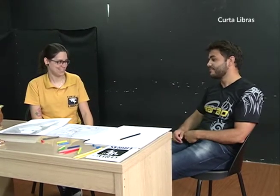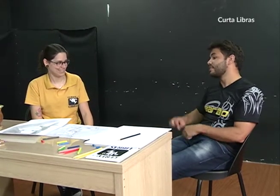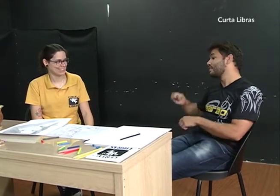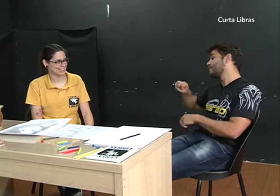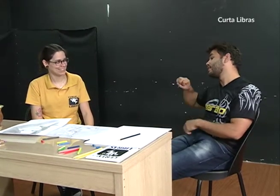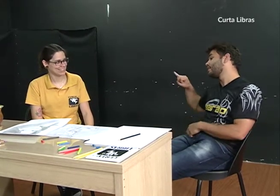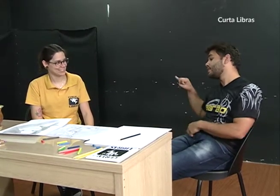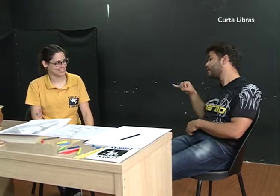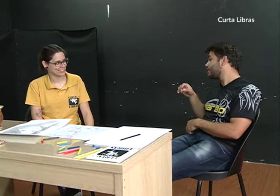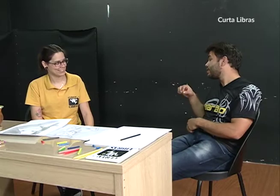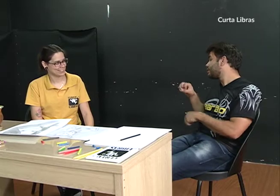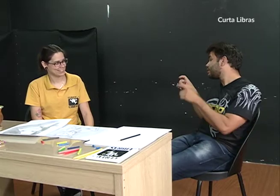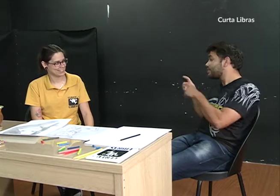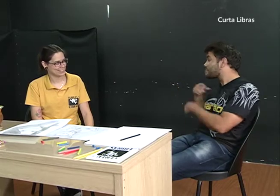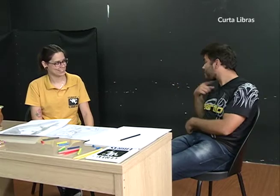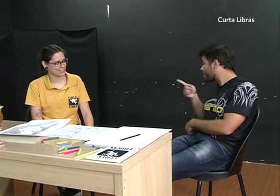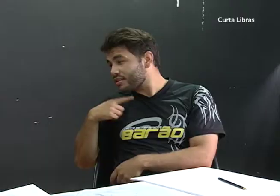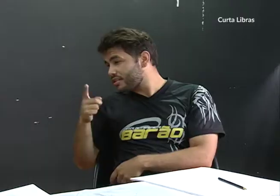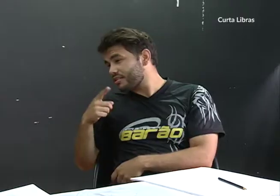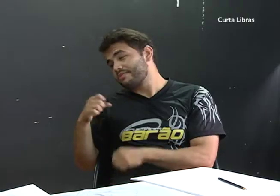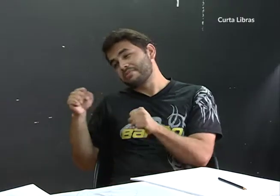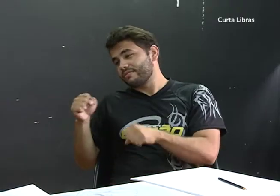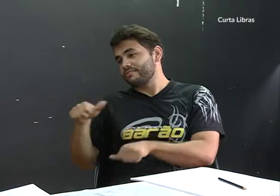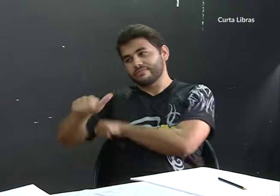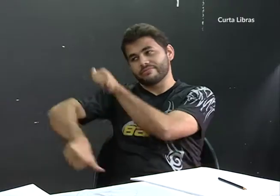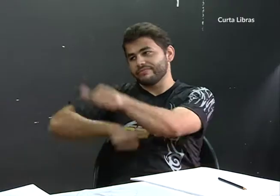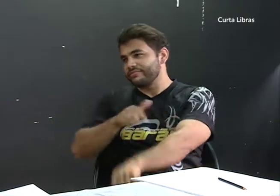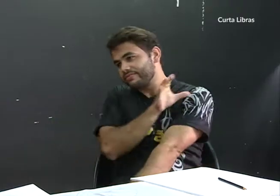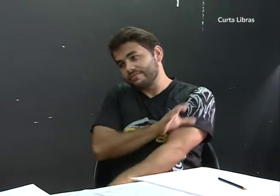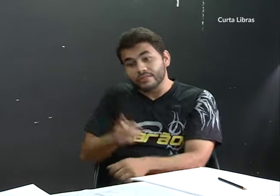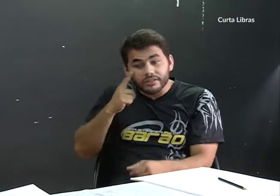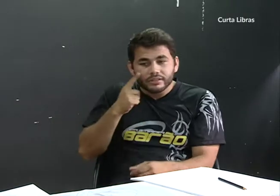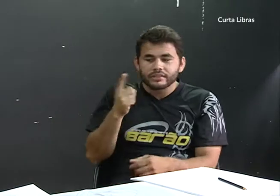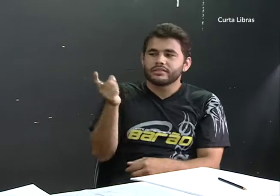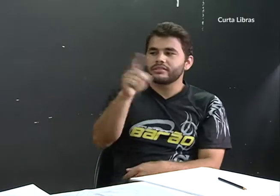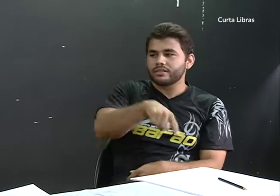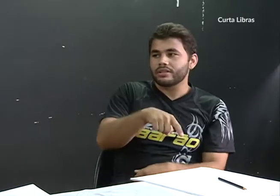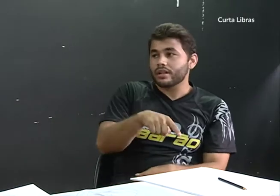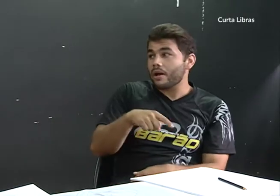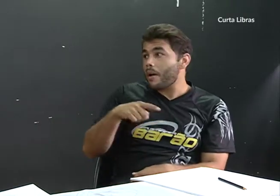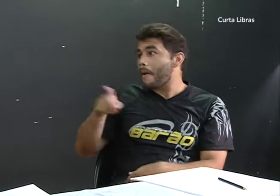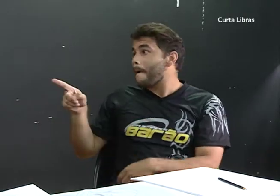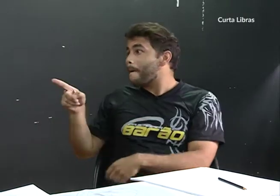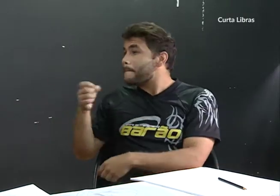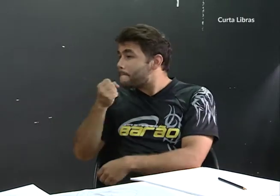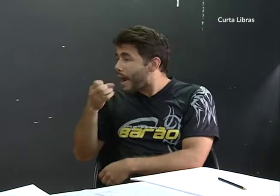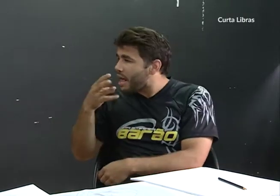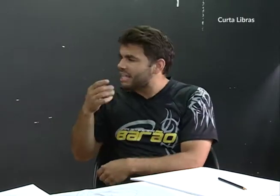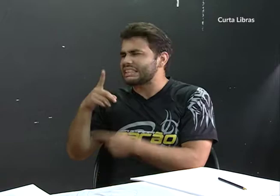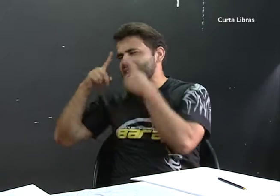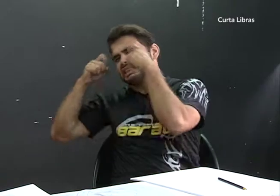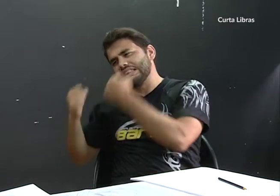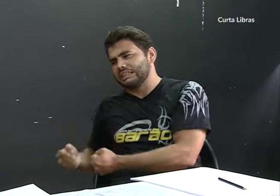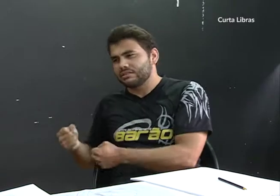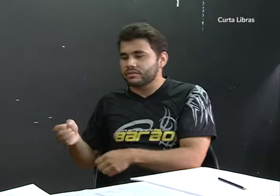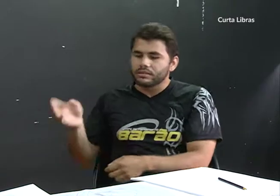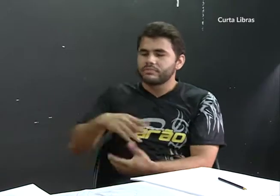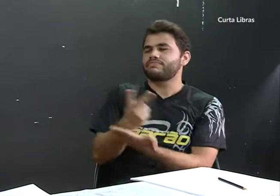Vou pensar sobre isso. Se eu perceber que não estou indo bem na área de computação, posso pensar em trocar de curso. Se não me adaptar bem com a